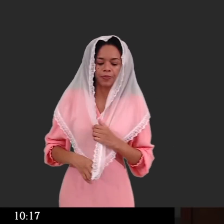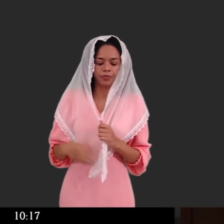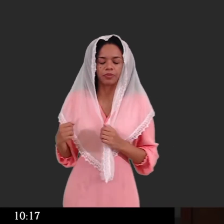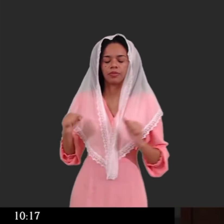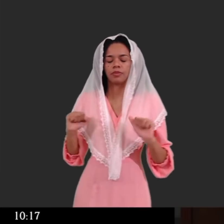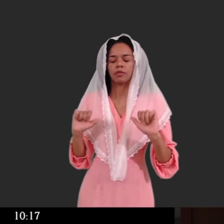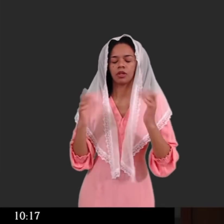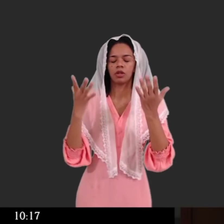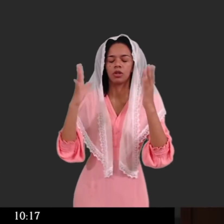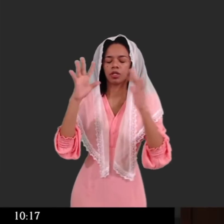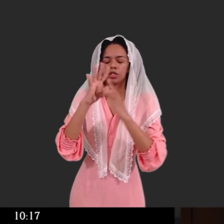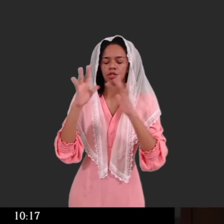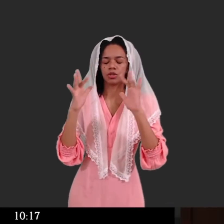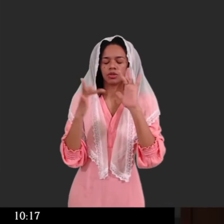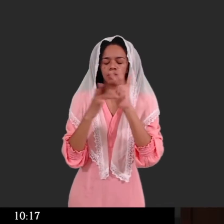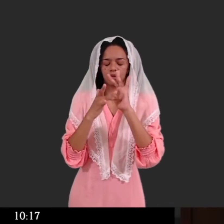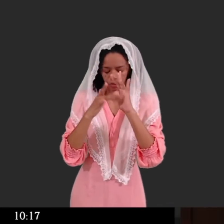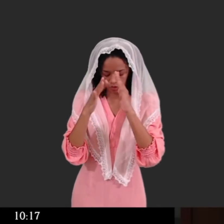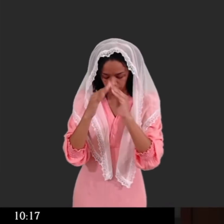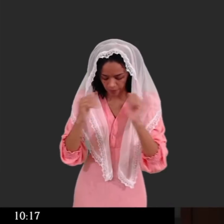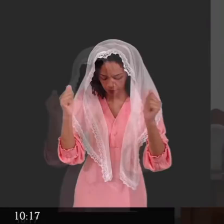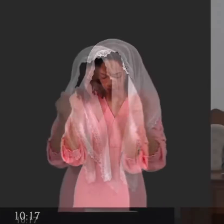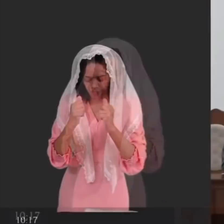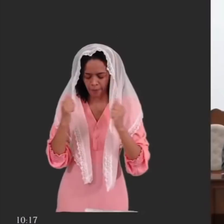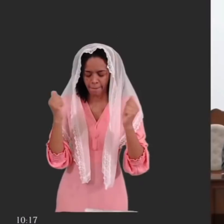Glória a Jesus, santo é o teu nome.